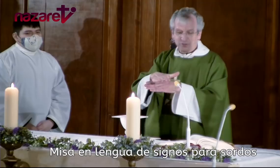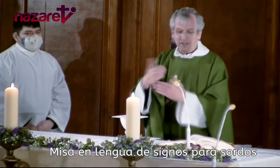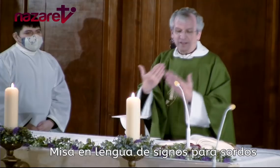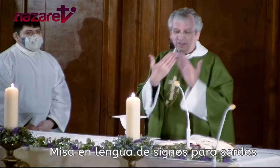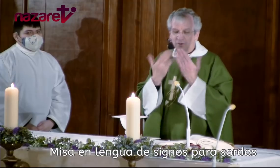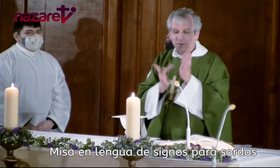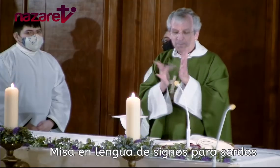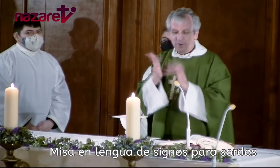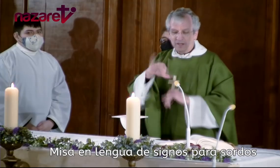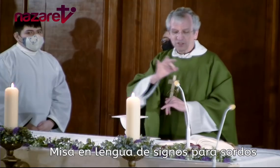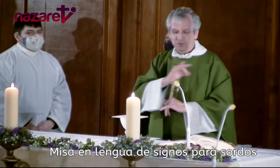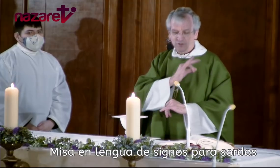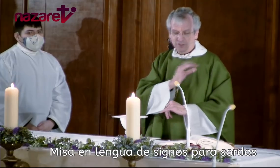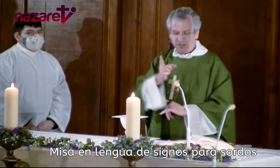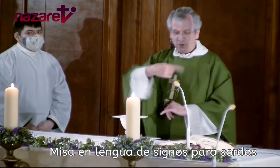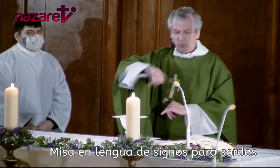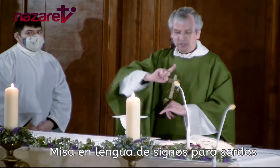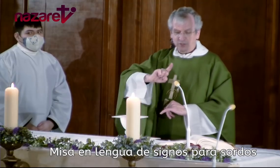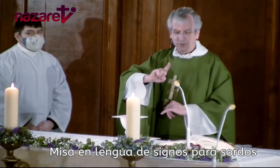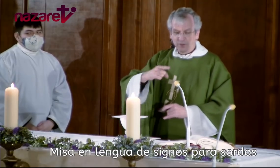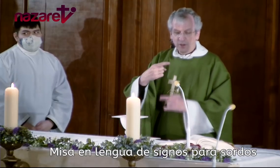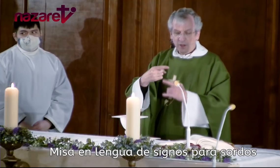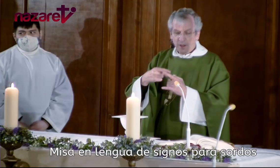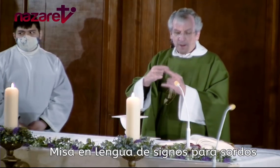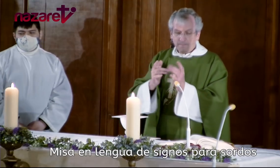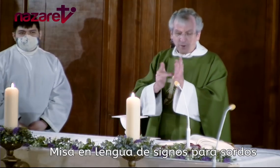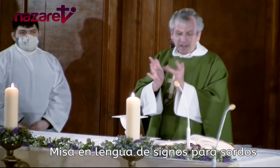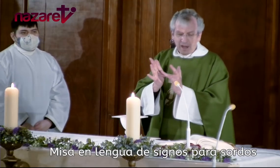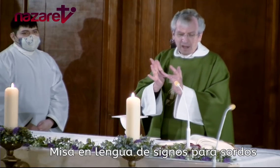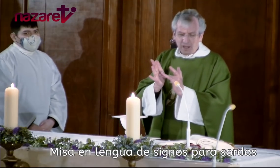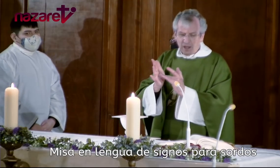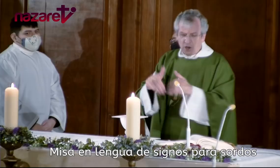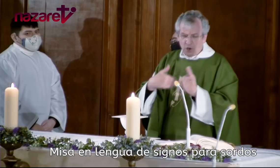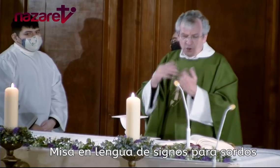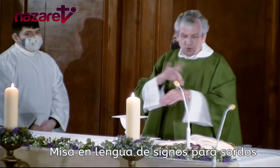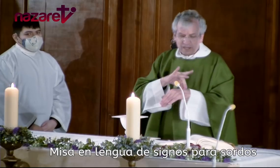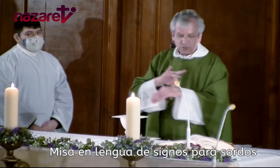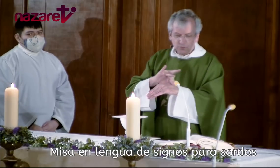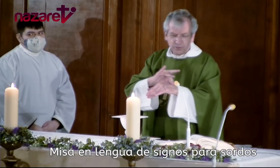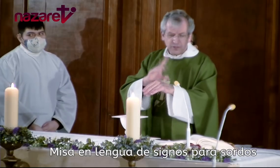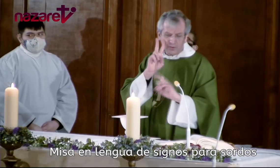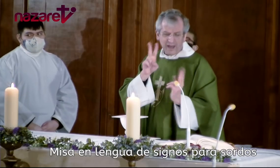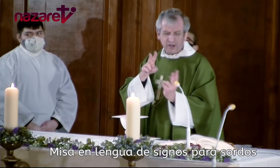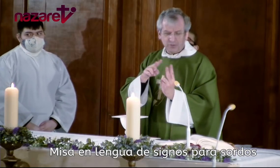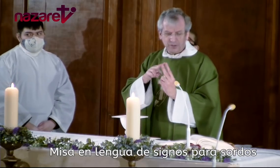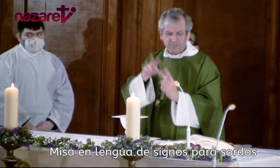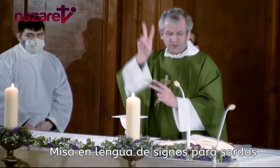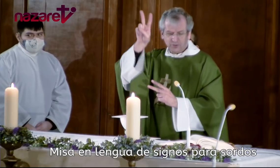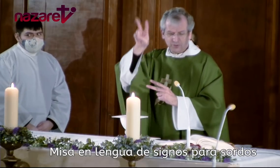y Eterno, por Cristo, Señor nuestro. Por Él nos has conducido al conocimiento de